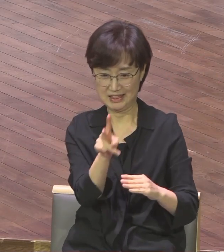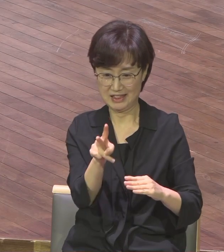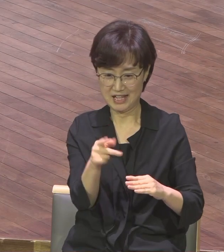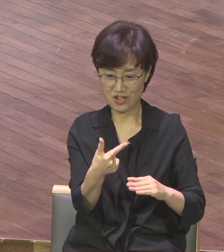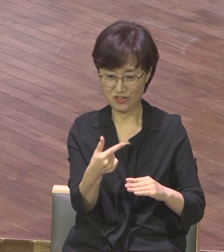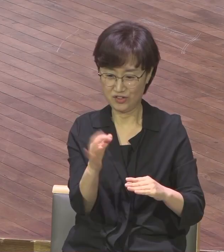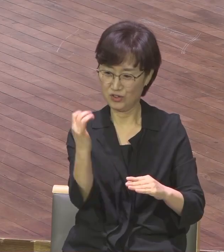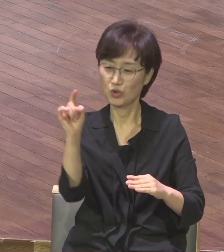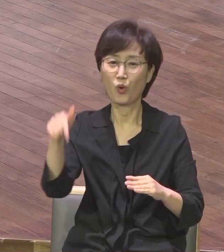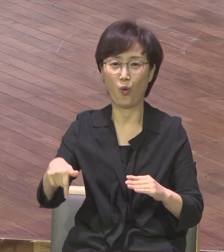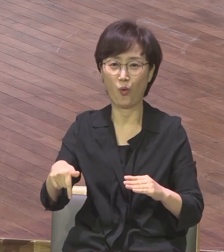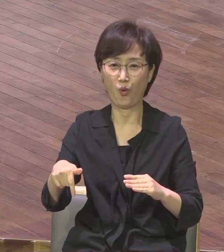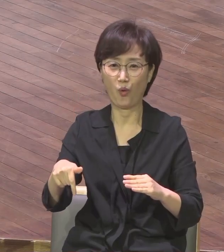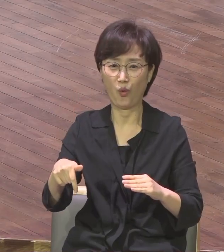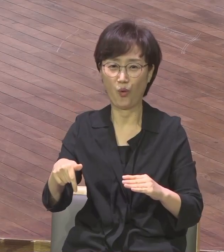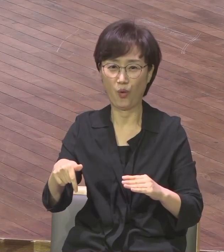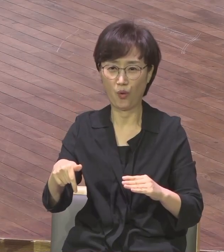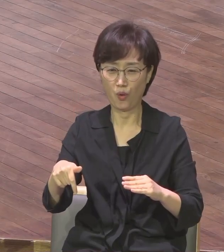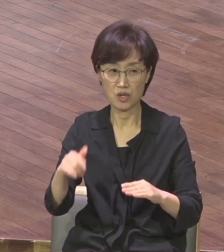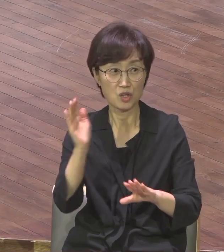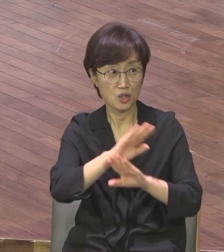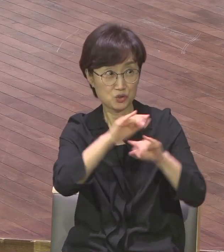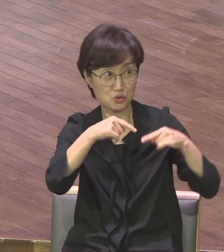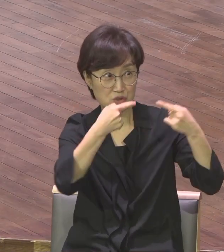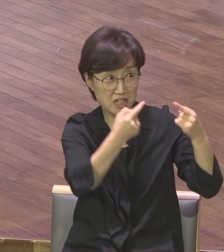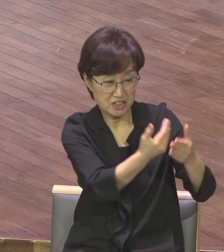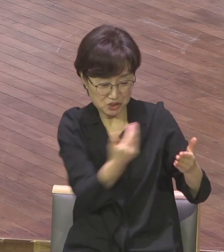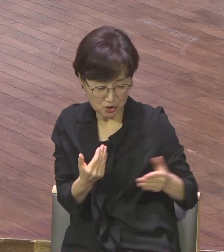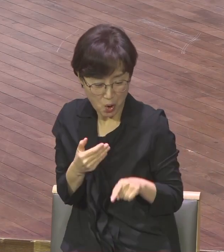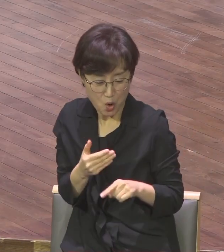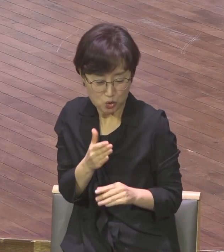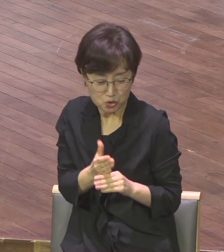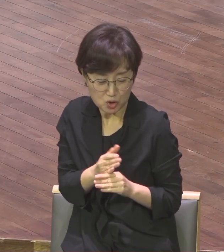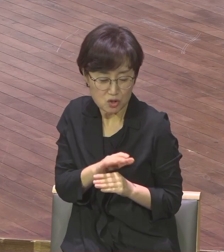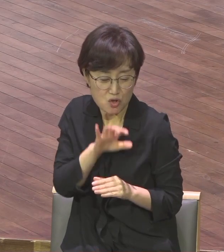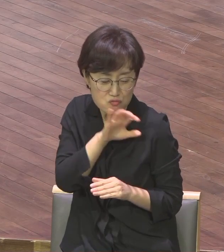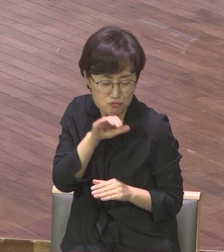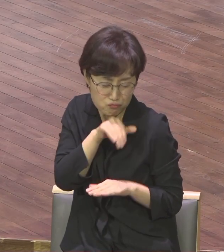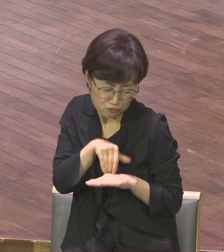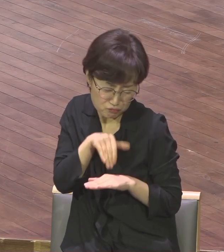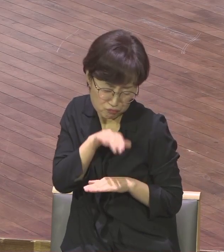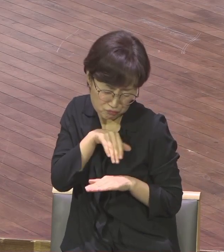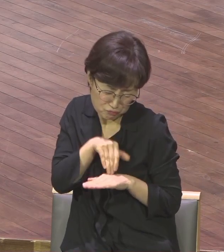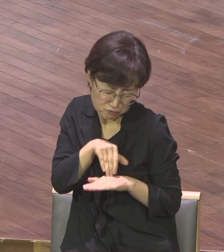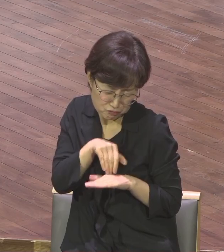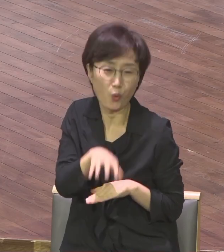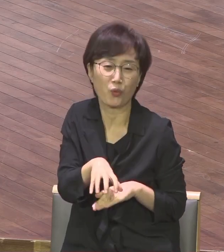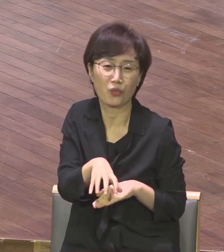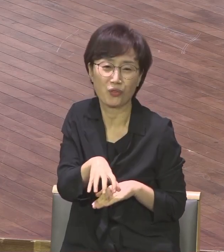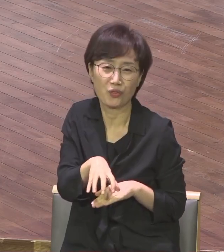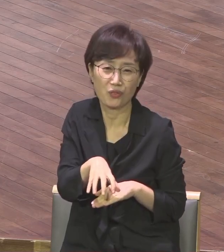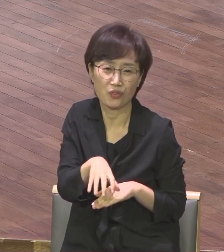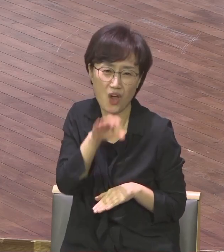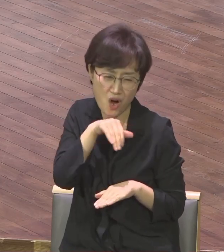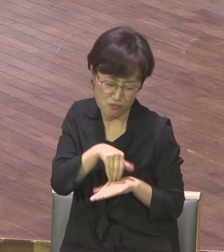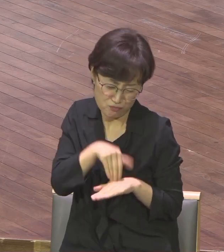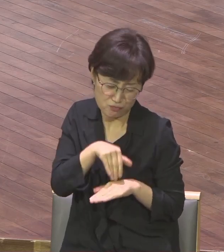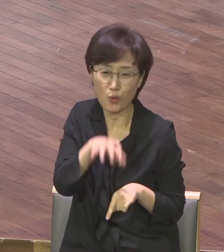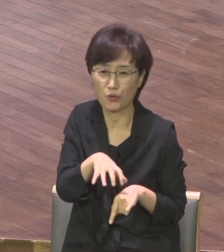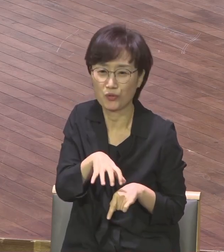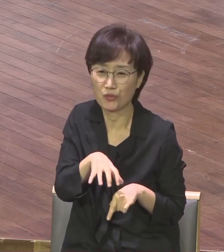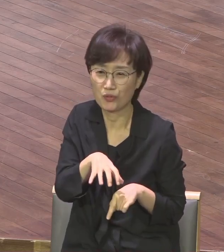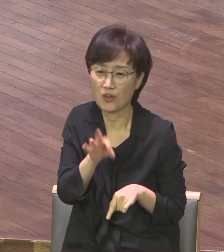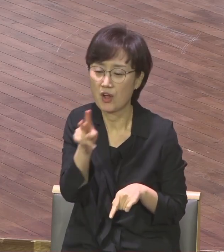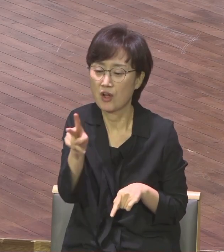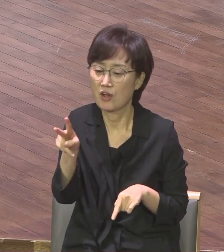있는데 천국 가기 전에 단련받는 중간 처소라, 그렇게 말을 하죠.